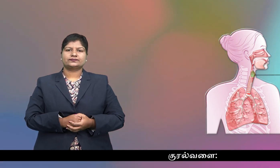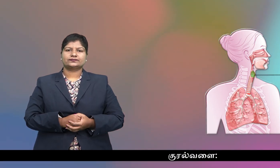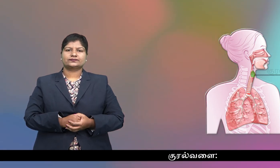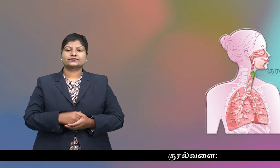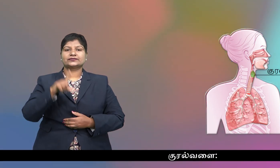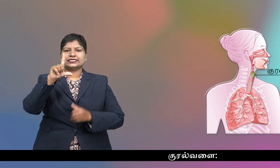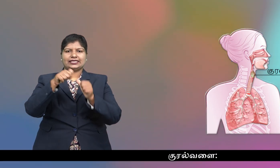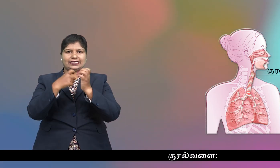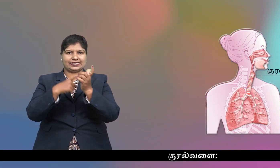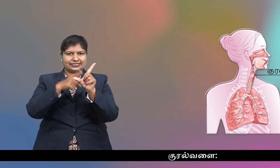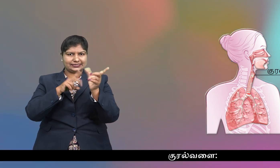குரல் வளை.